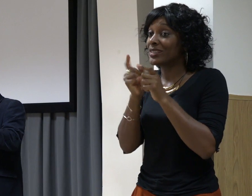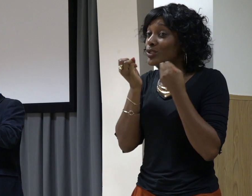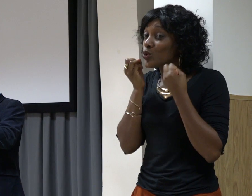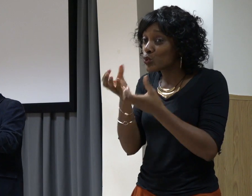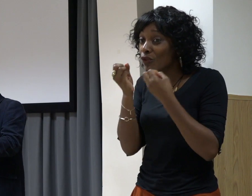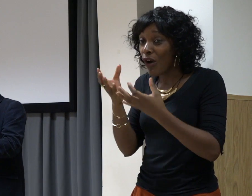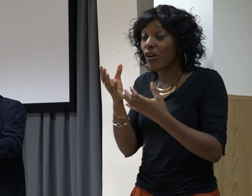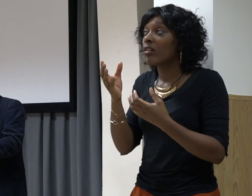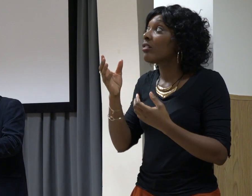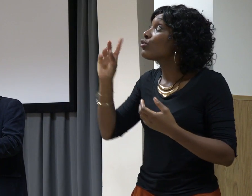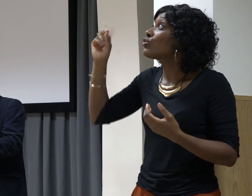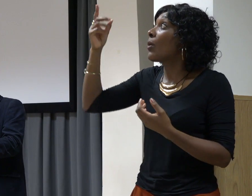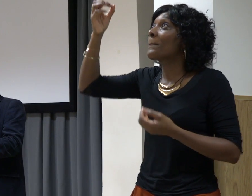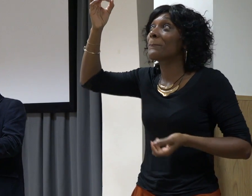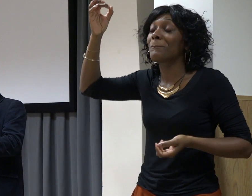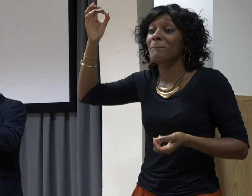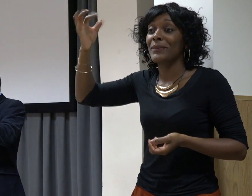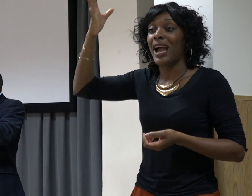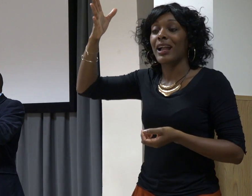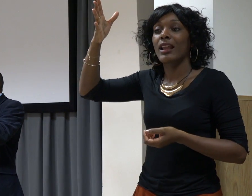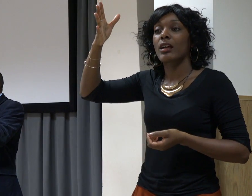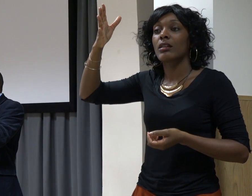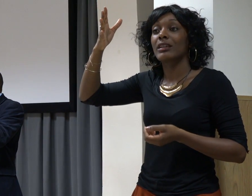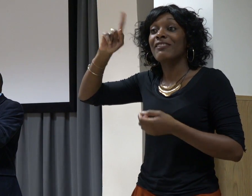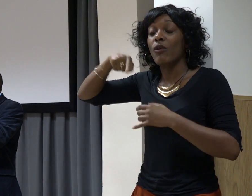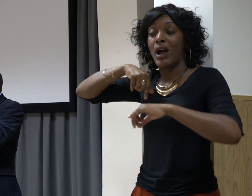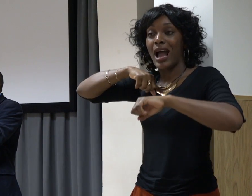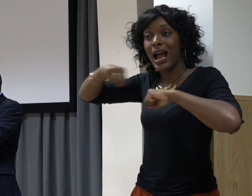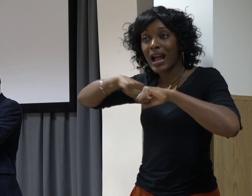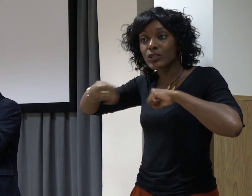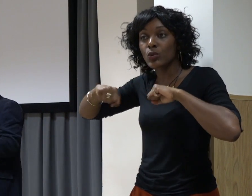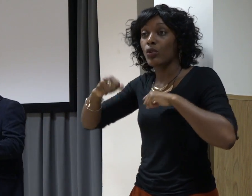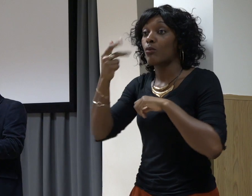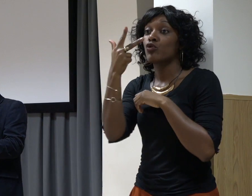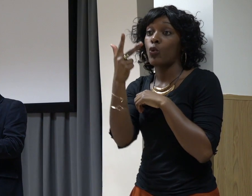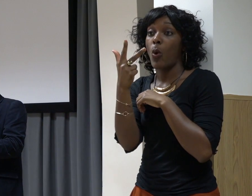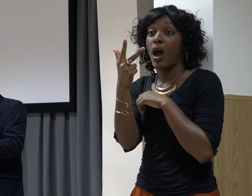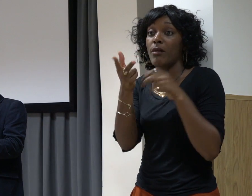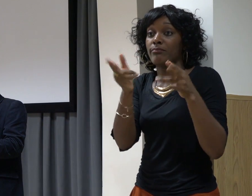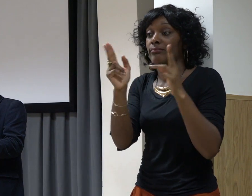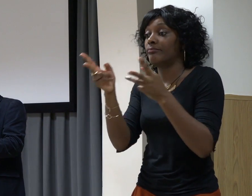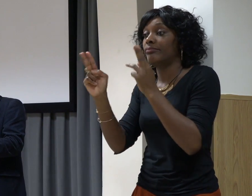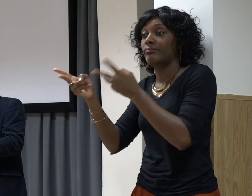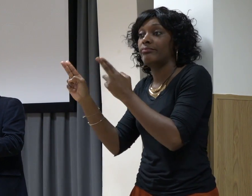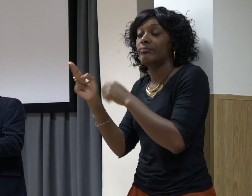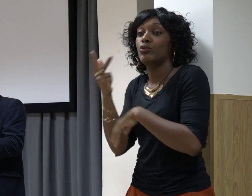le miracle de Dieu s'inscrit dans une action en 3 temps.